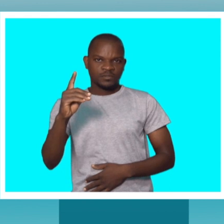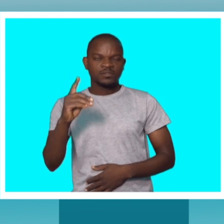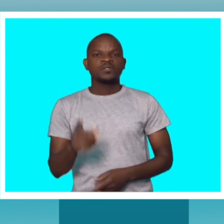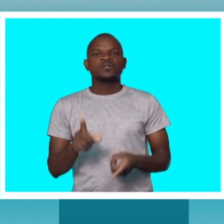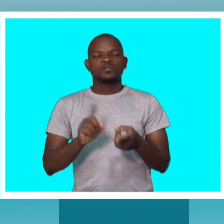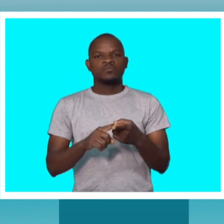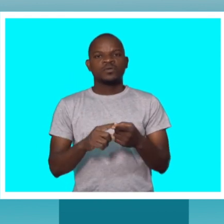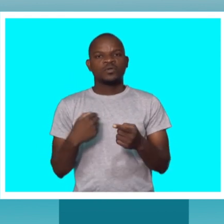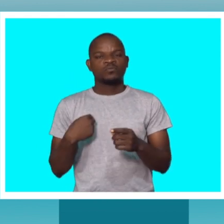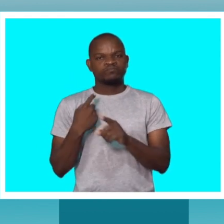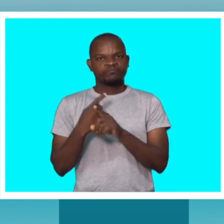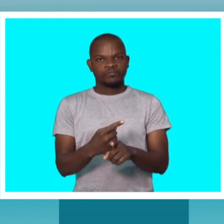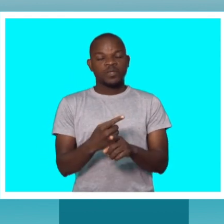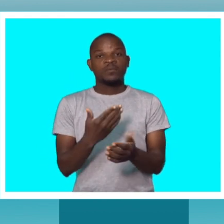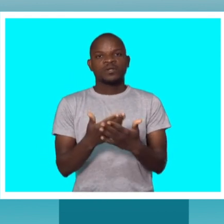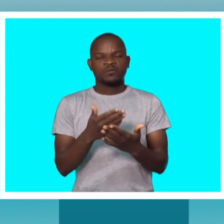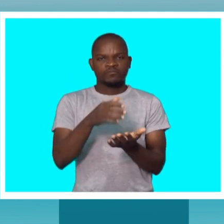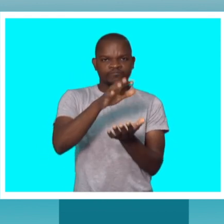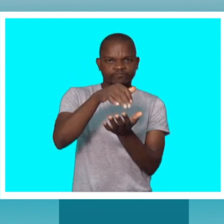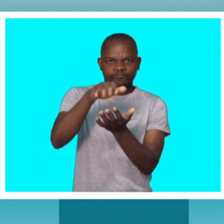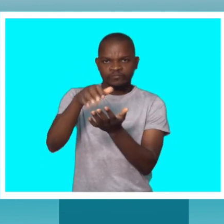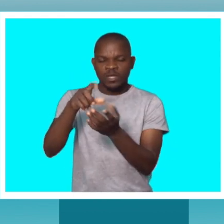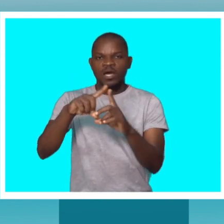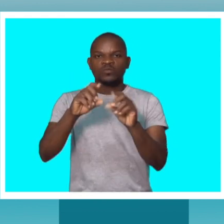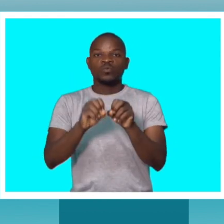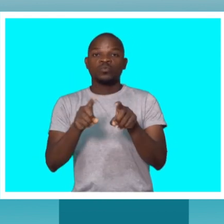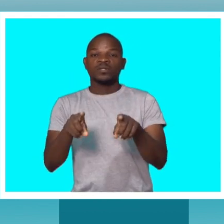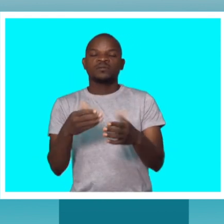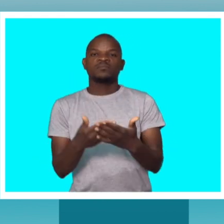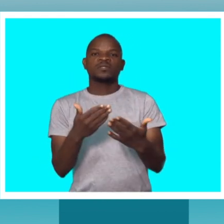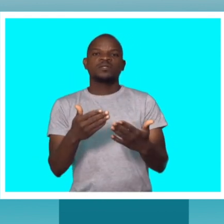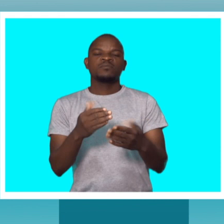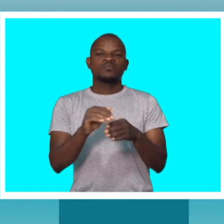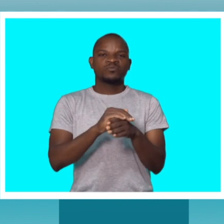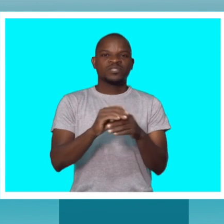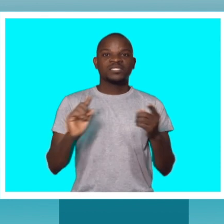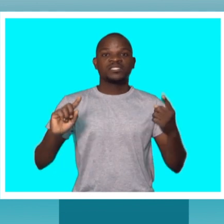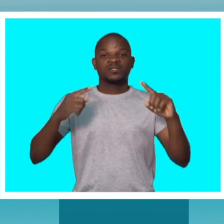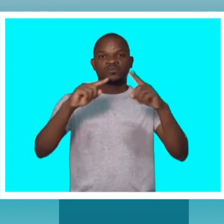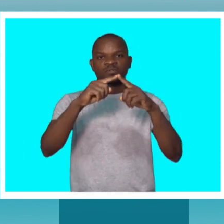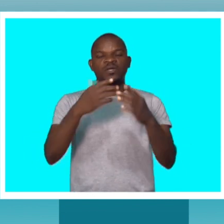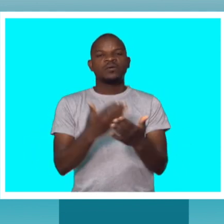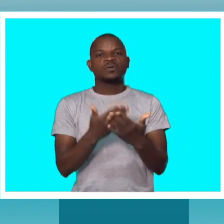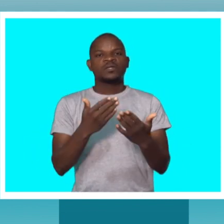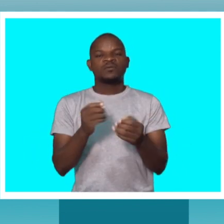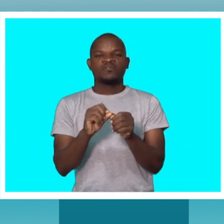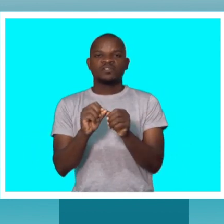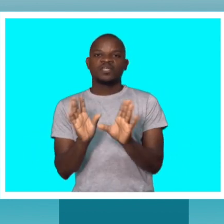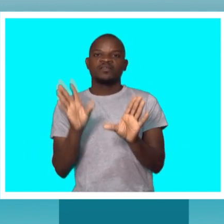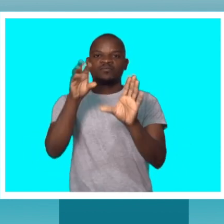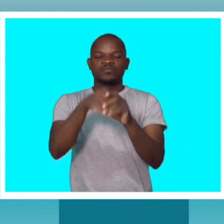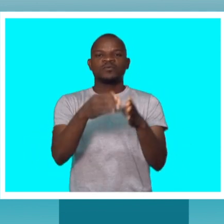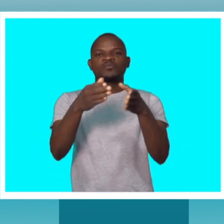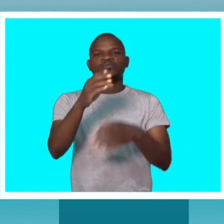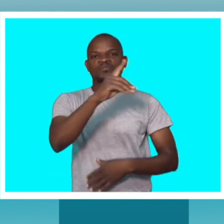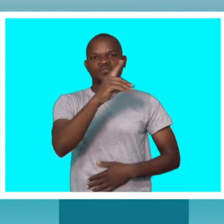deficiência. Estou aqui para explorar oportunidades em que se possa usar a tecnologia para garantir a